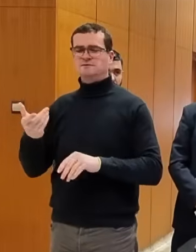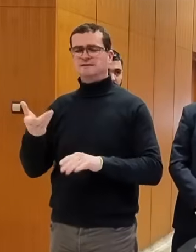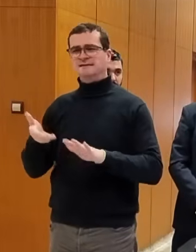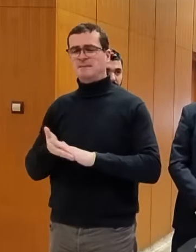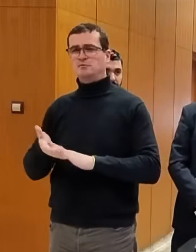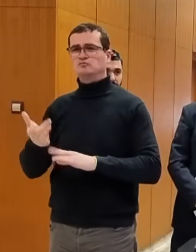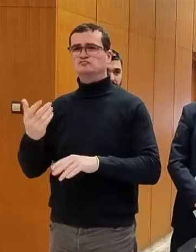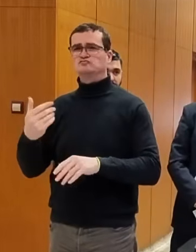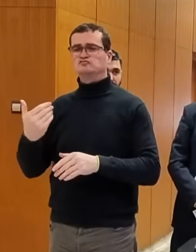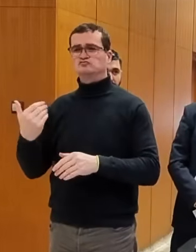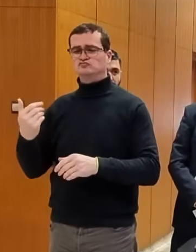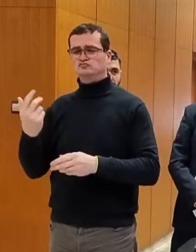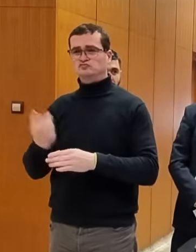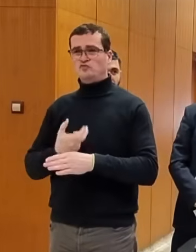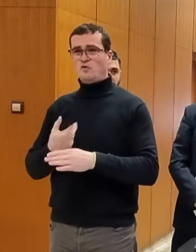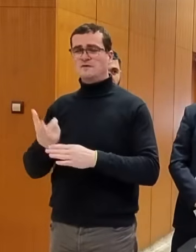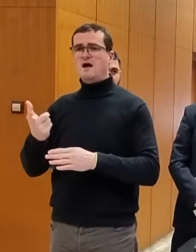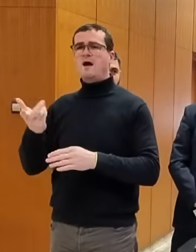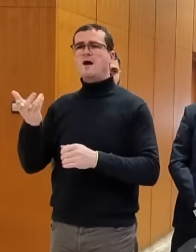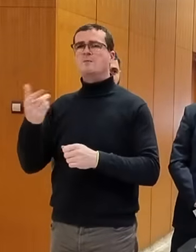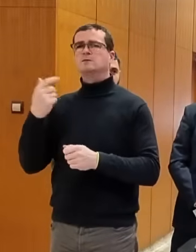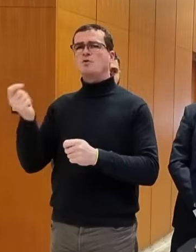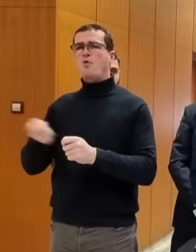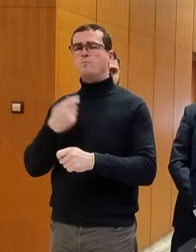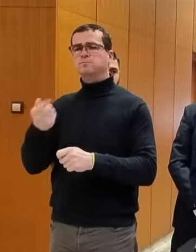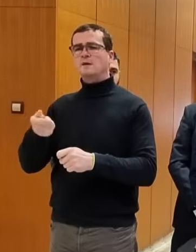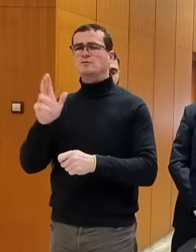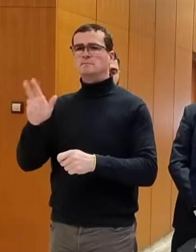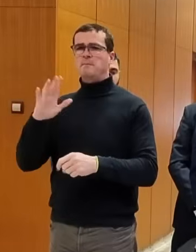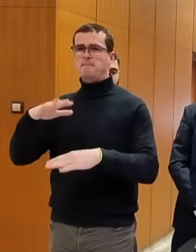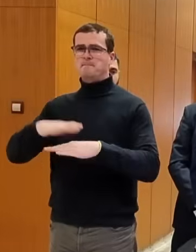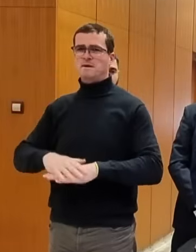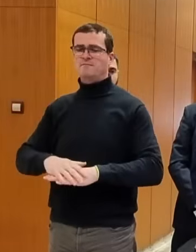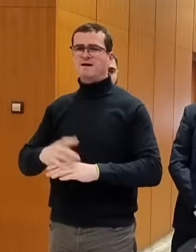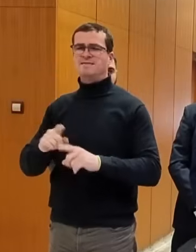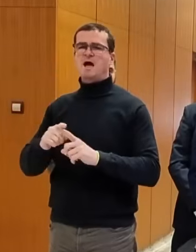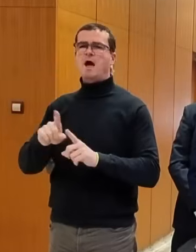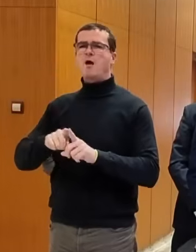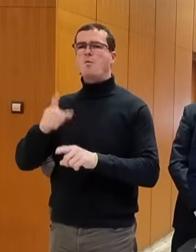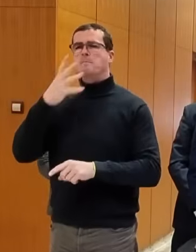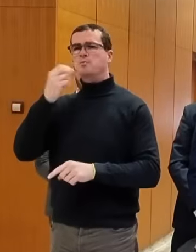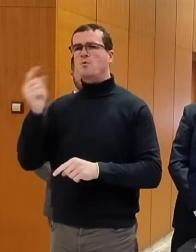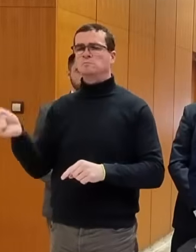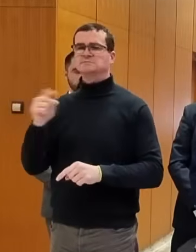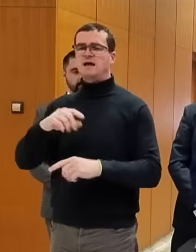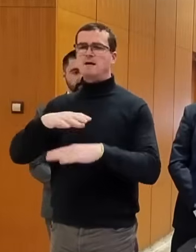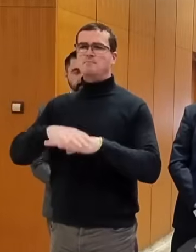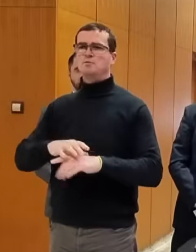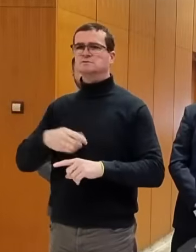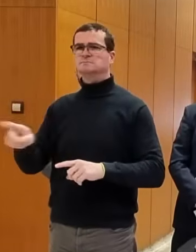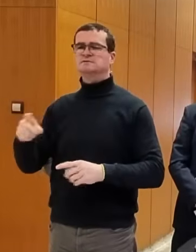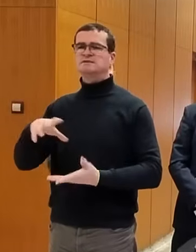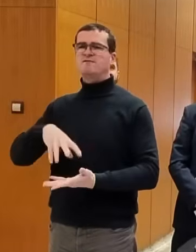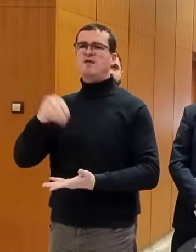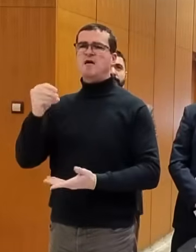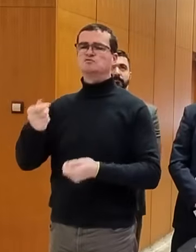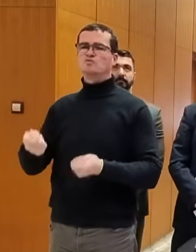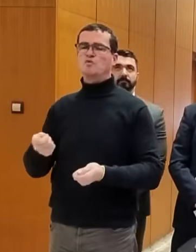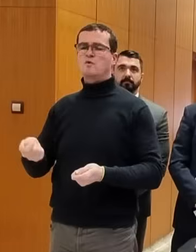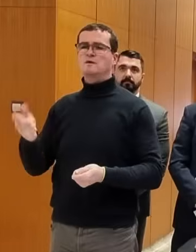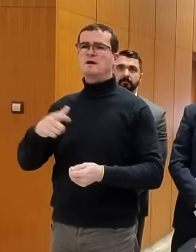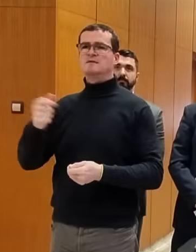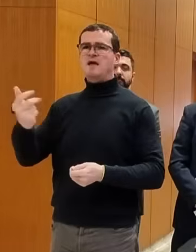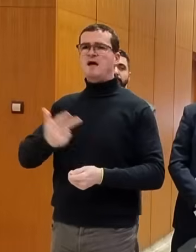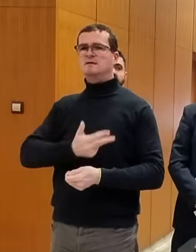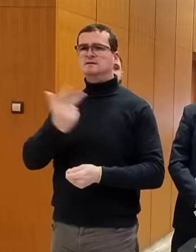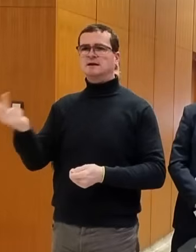aby obeť trestného činu sa dostala k svojim právam. To je najpodstatnejšie, nie je nejaká pomsta, že posadíme niekoho za fľašu koňaku niekde